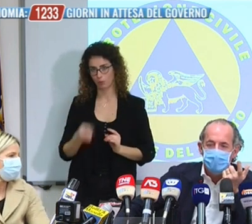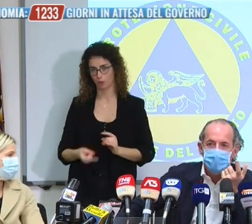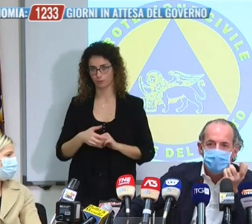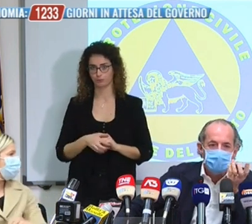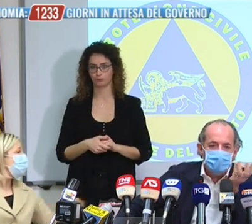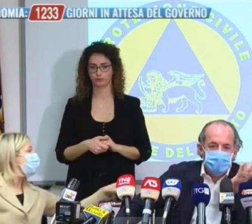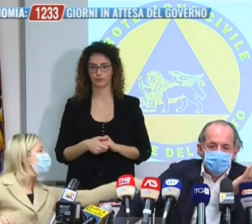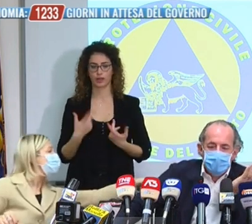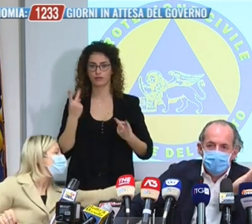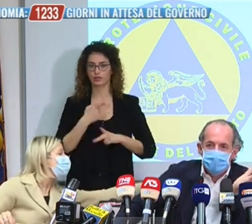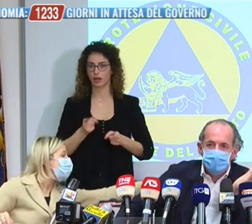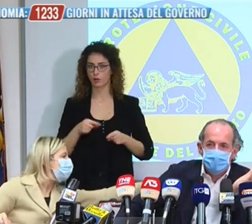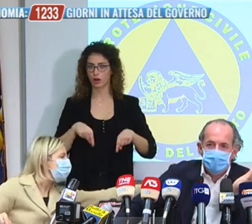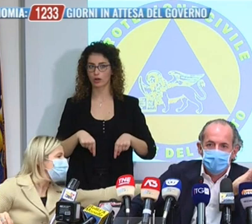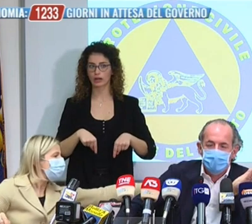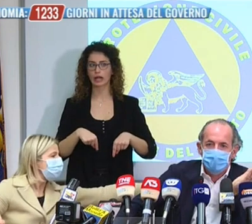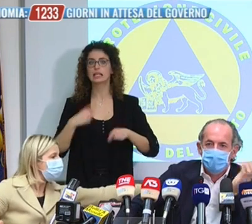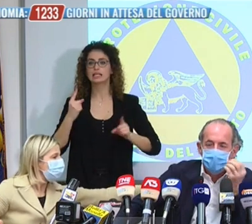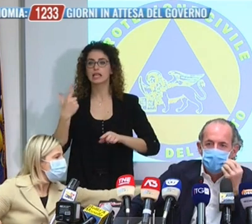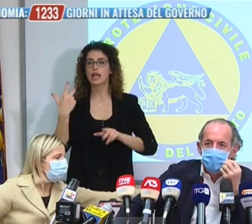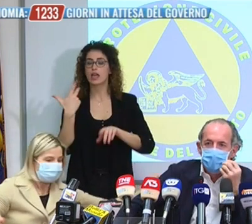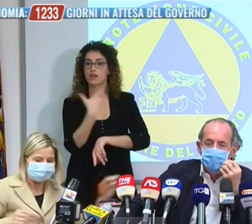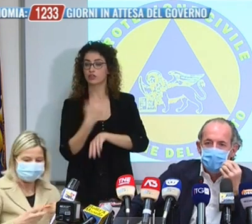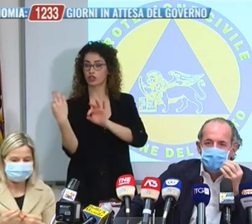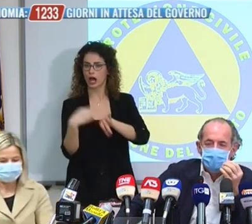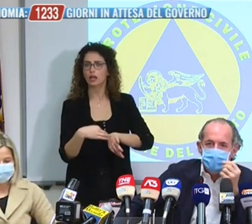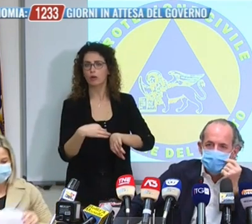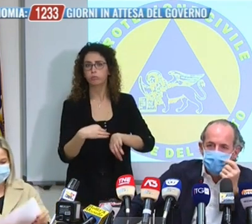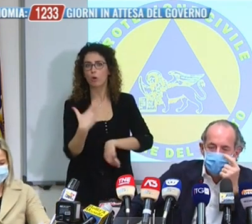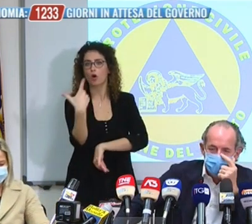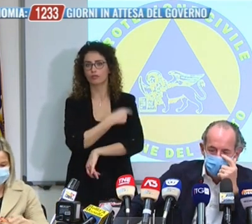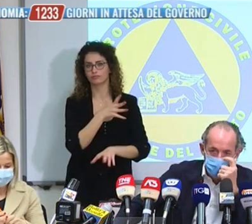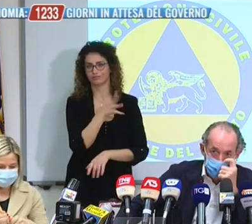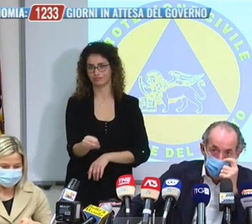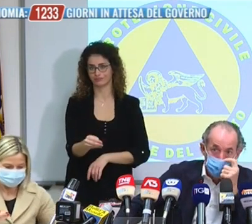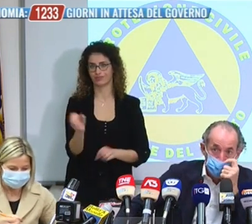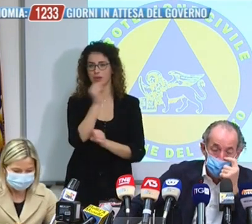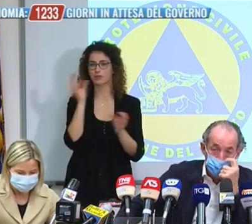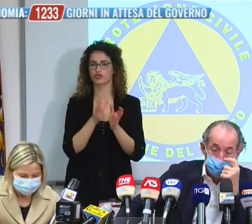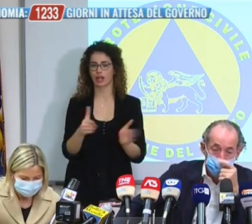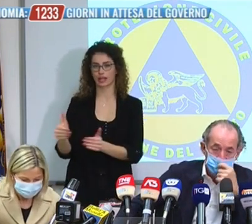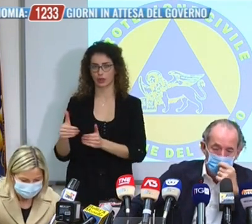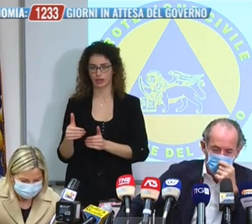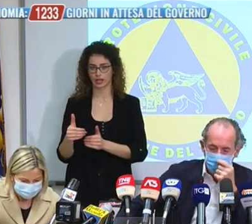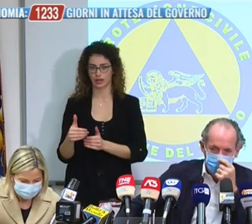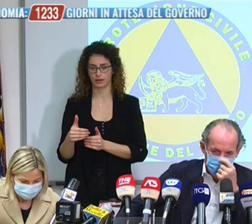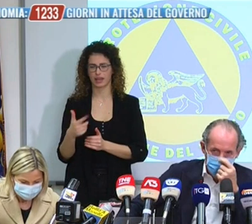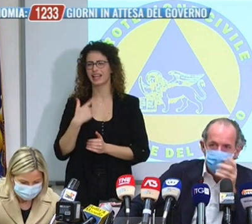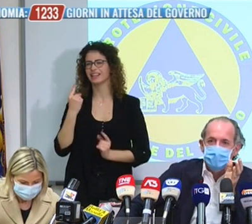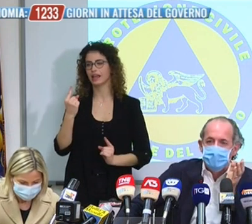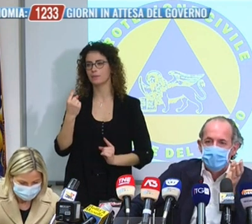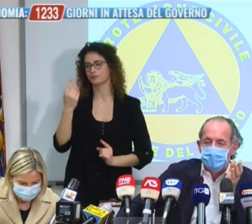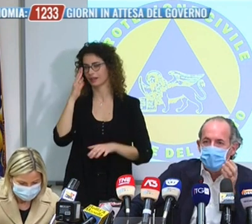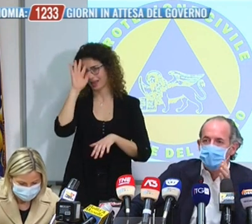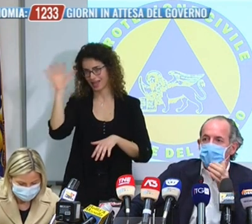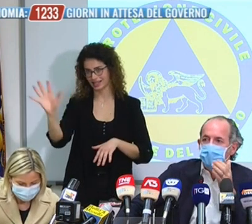e la verità è che adesso se arrivano vaccini si vaccinano tutti, perché poi immagino che ci siano delle categorie nel momento in cui si hanno vaccini. Se vi